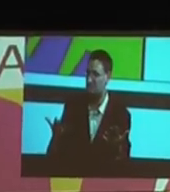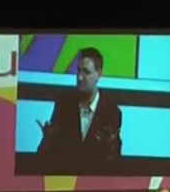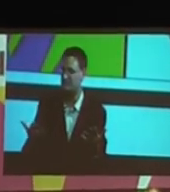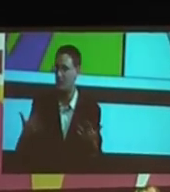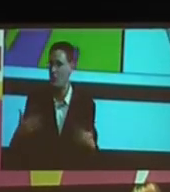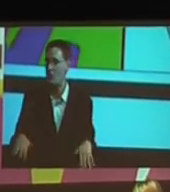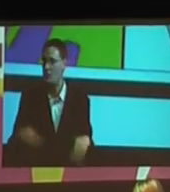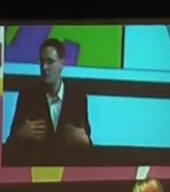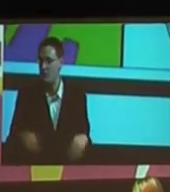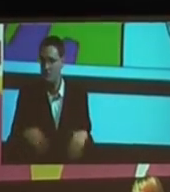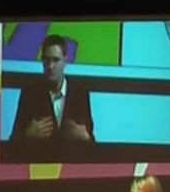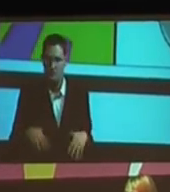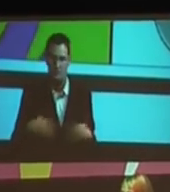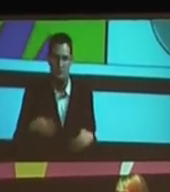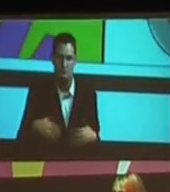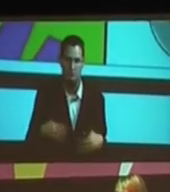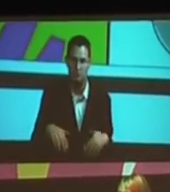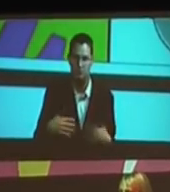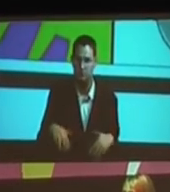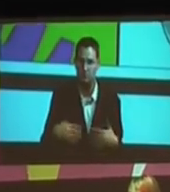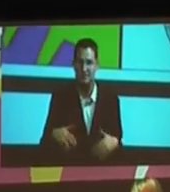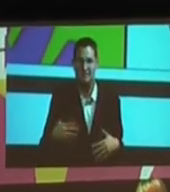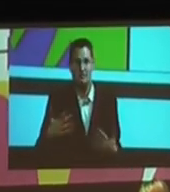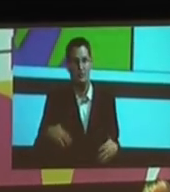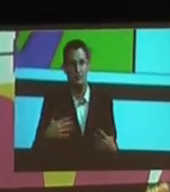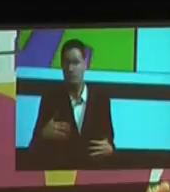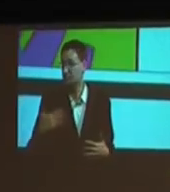Das finden wir heute interessant und dann werden Sie darauf aufmerksam.